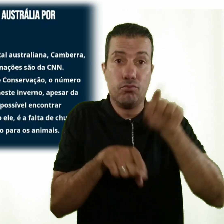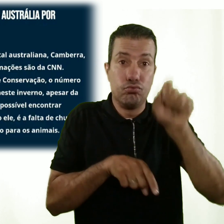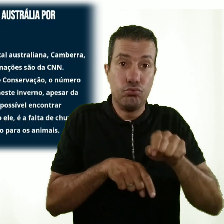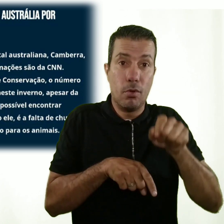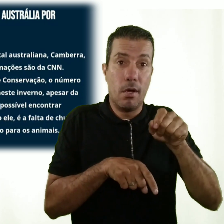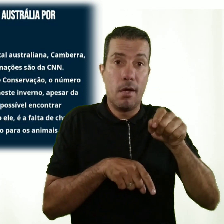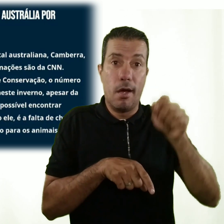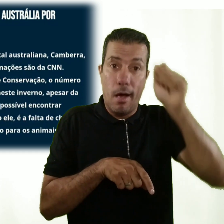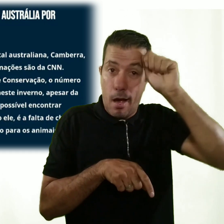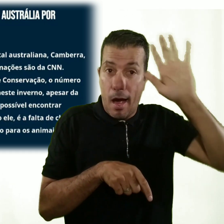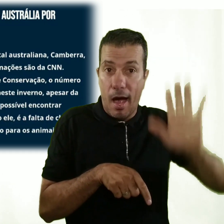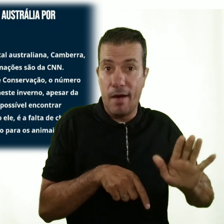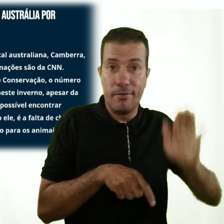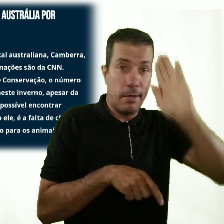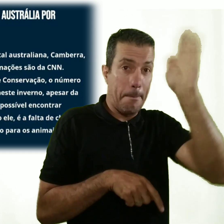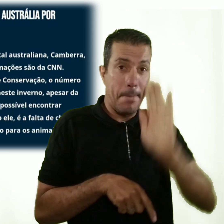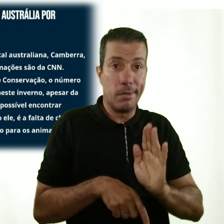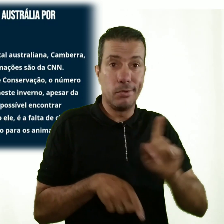também na Austrália.